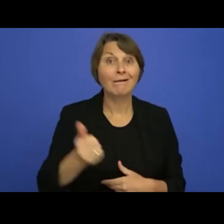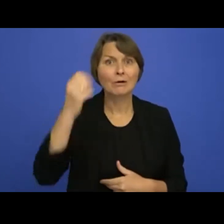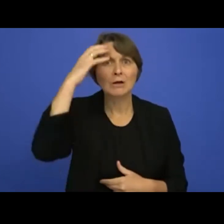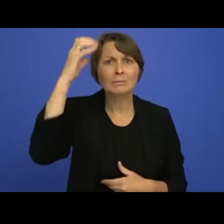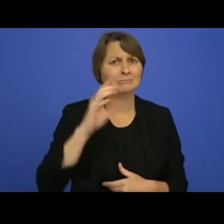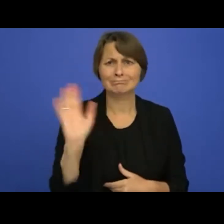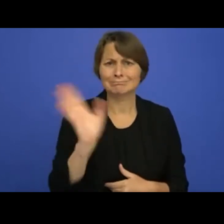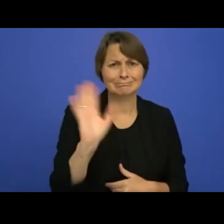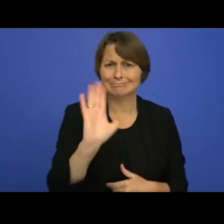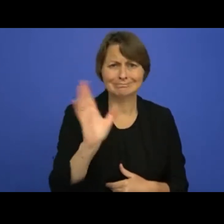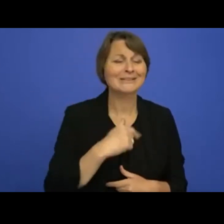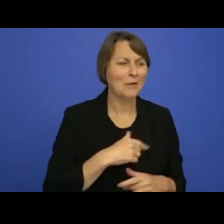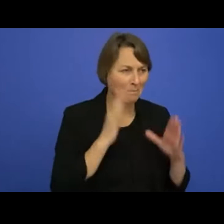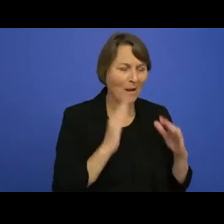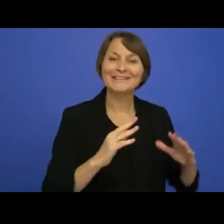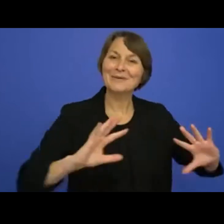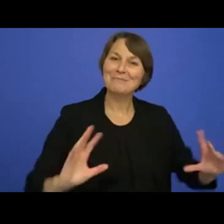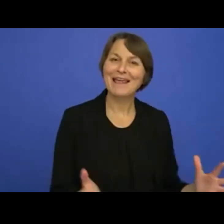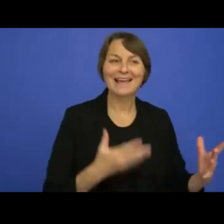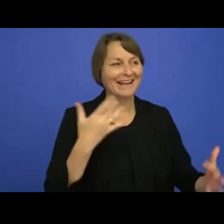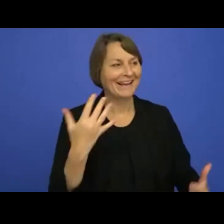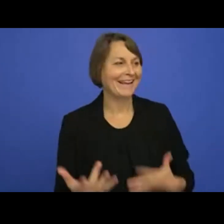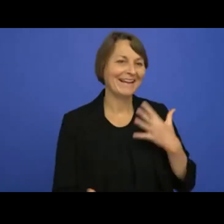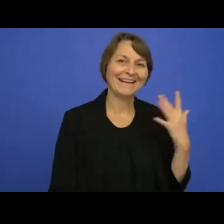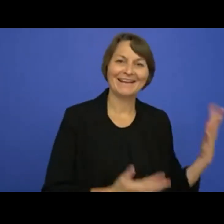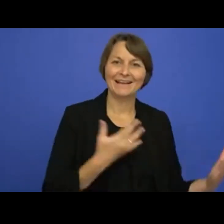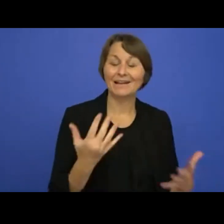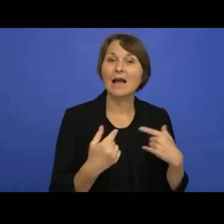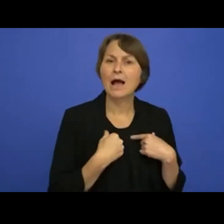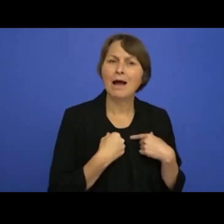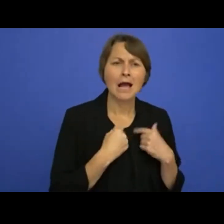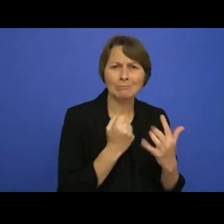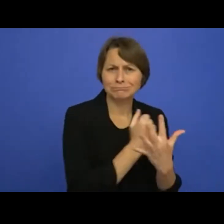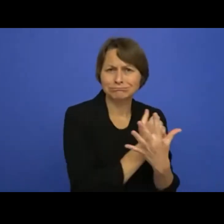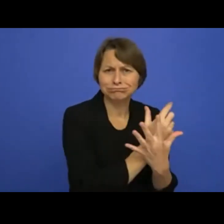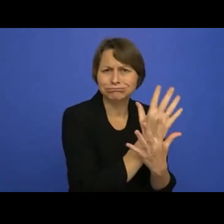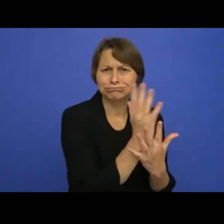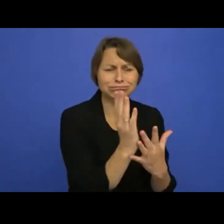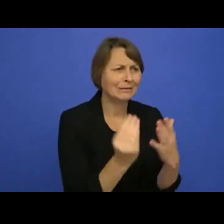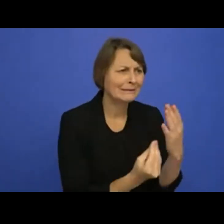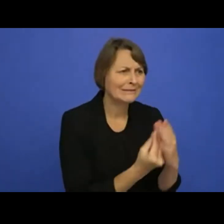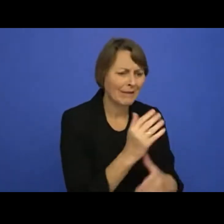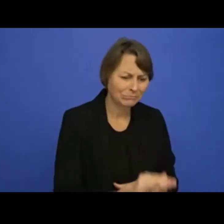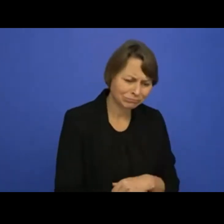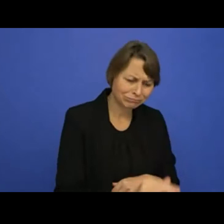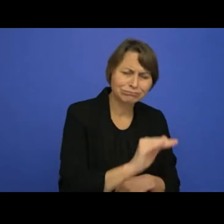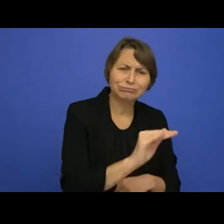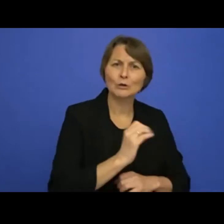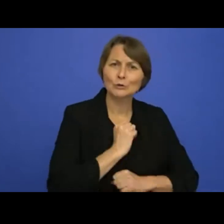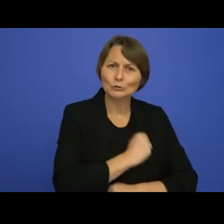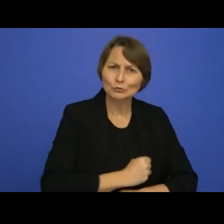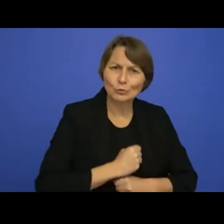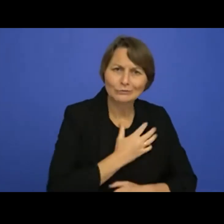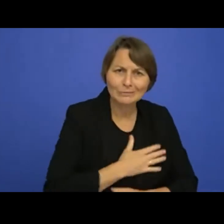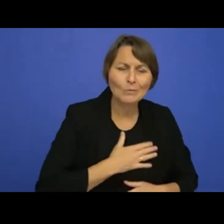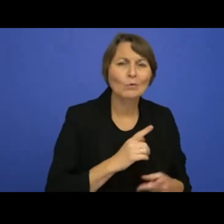tout ceci soit enseigné en anglais, etc. Et ce n'est pas du tout ce qu'on trouve dans les lignes directrices. Dans les lignes directrices, on